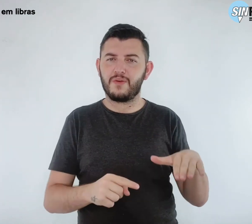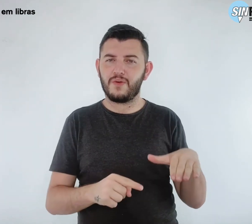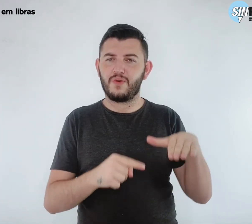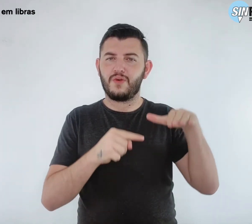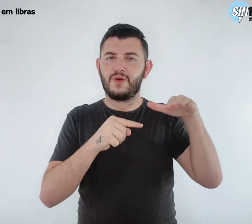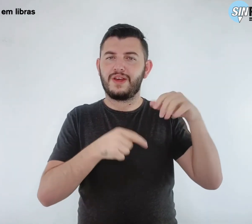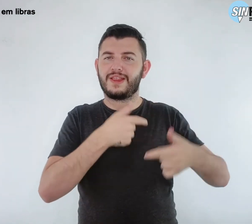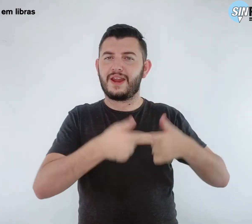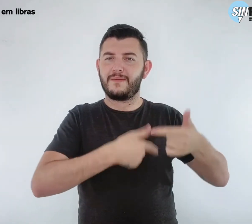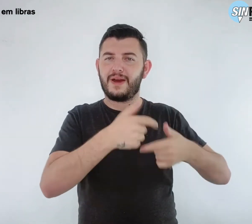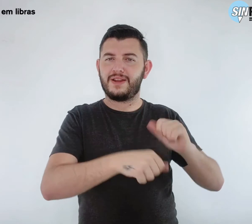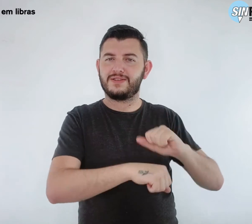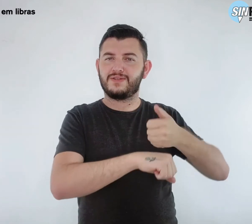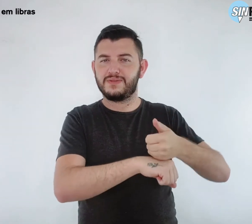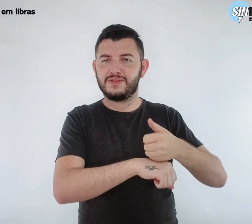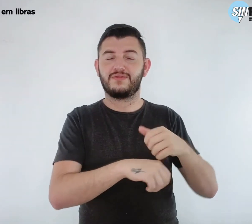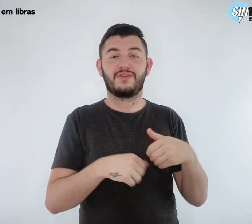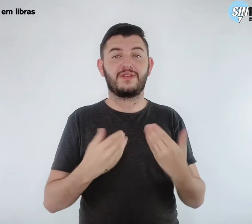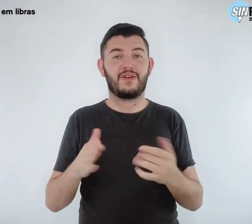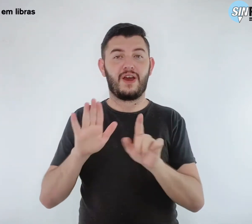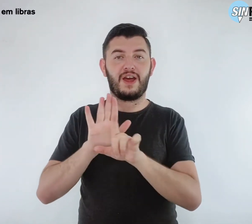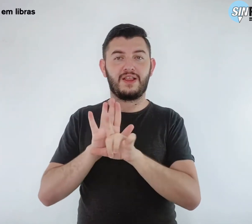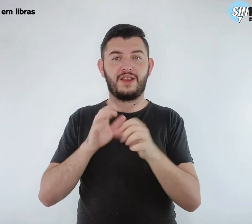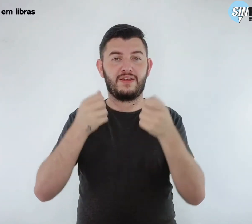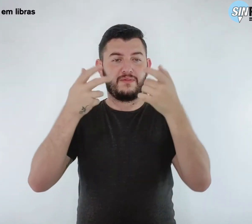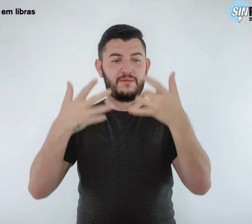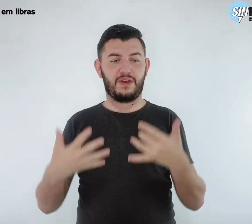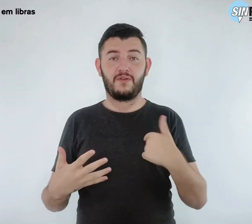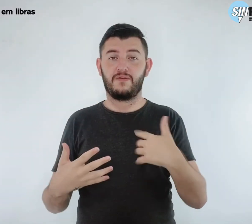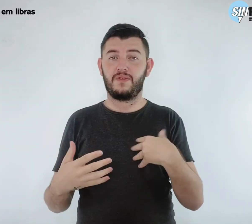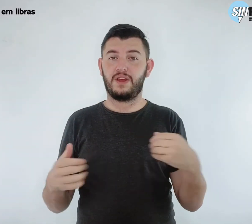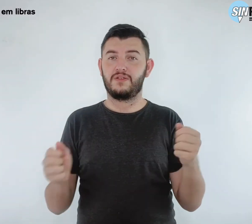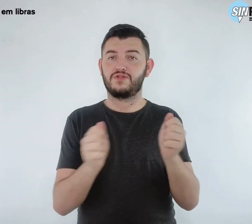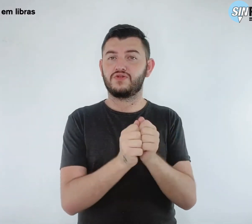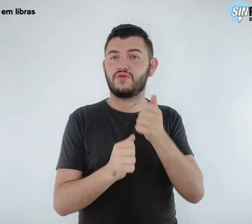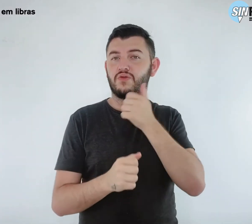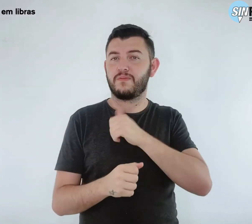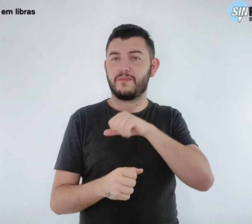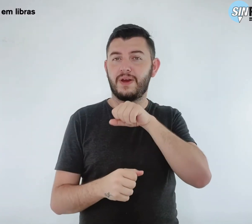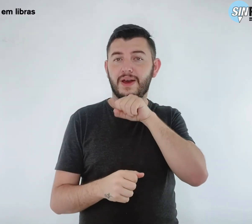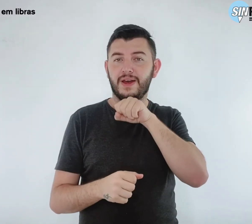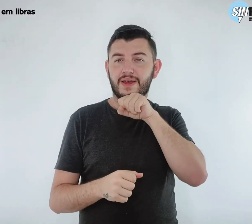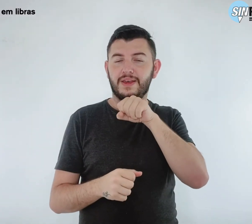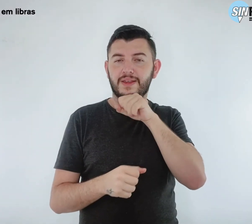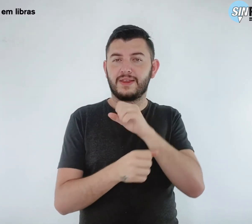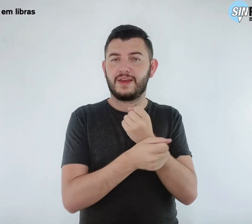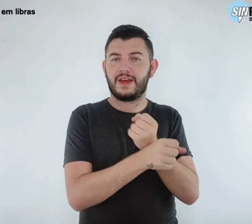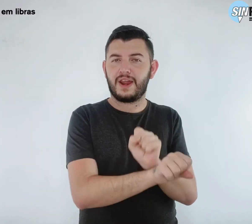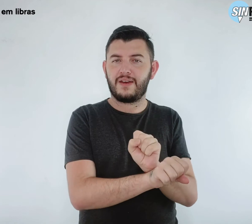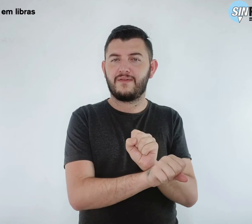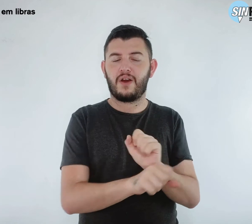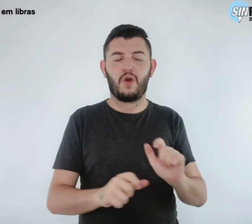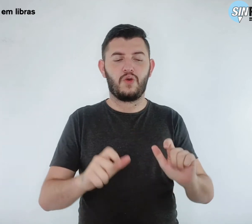filhos permaneceriam junto da mãe escravizada, vivendo no cativeiro, até os 8 anos de